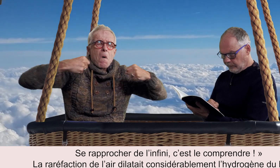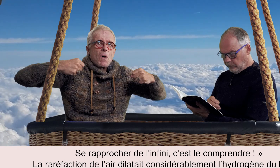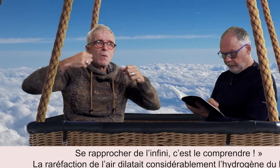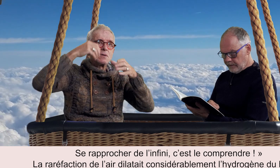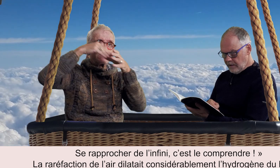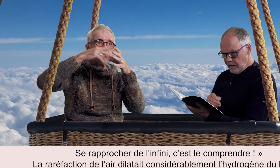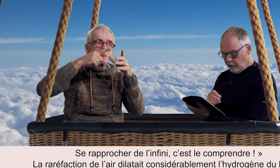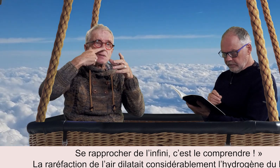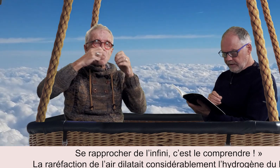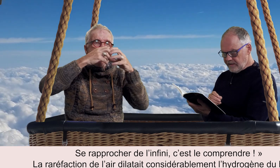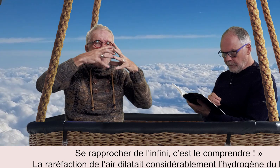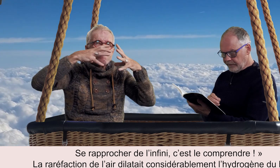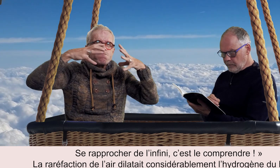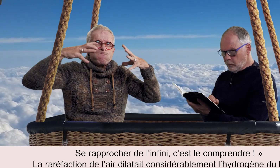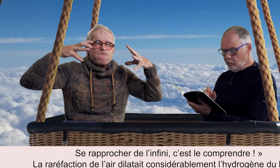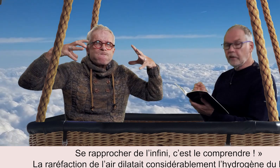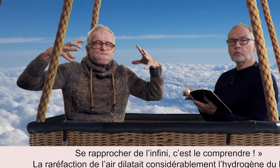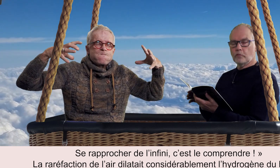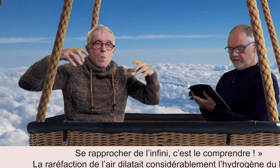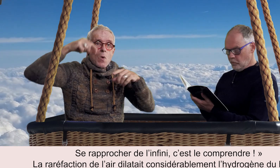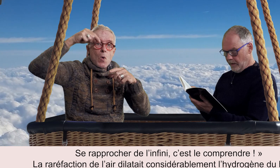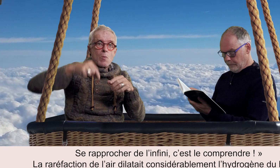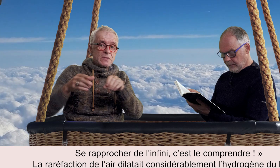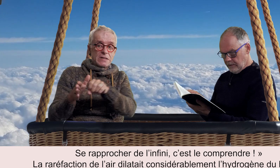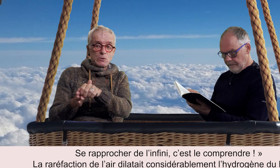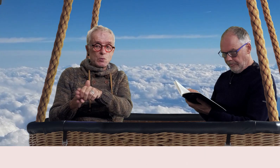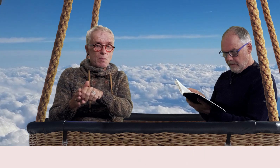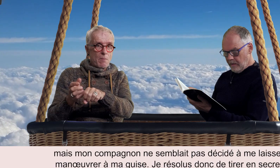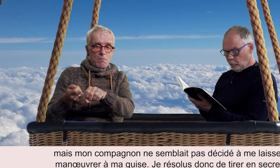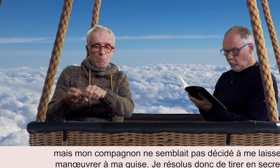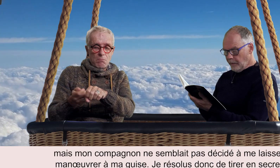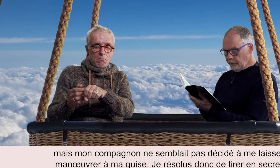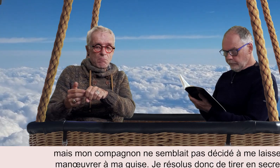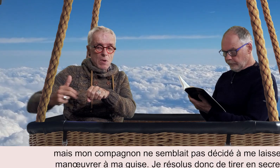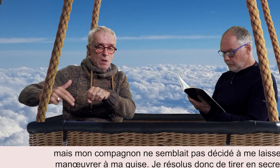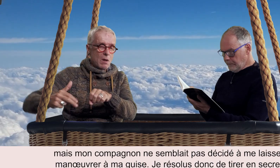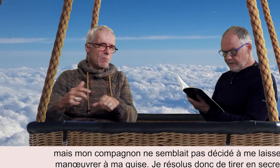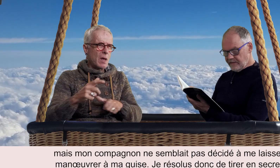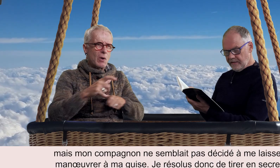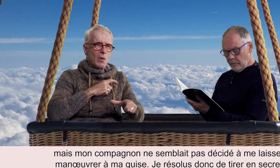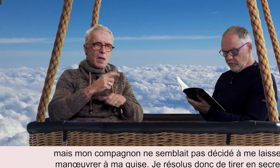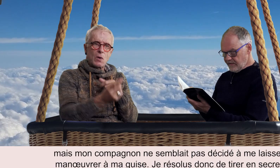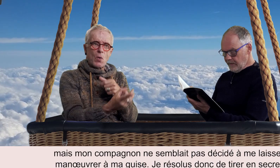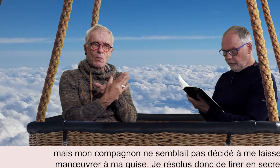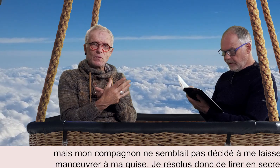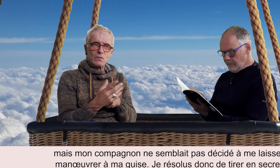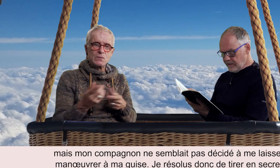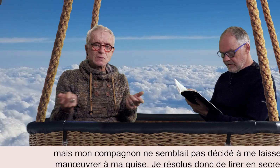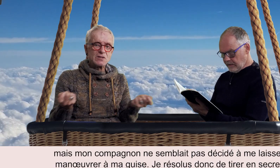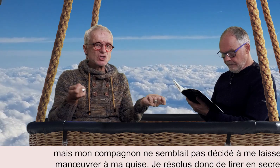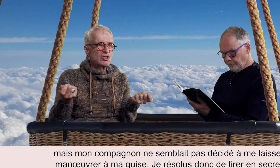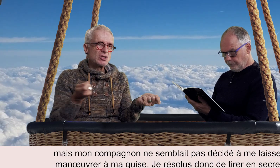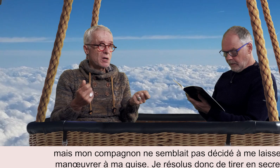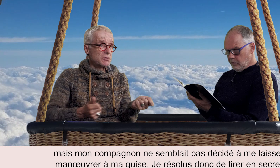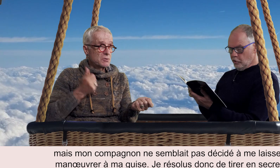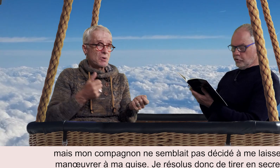des seins se gonfler et rendre indispensable l'ouverture de la soupape. Mais mon compagnon ne semblait pas décider à me laisser manœuvrer à ma